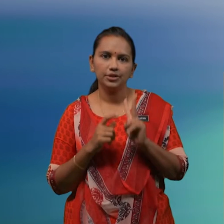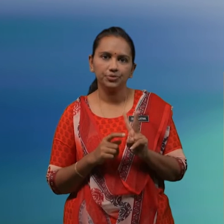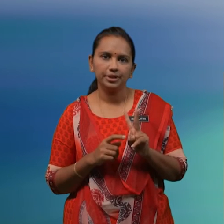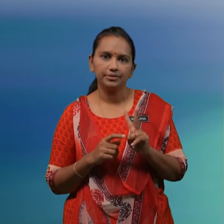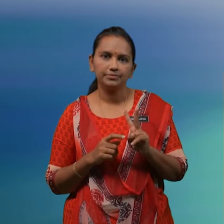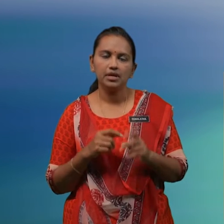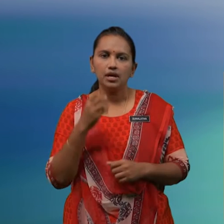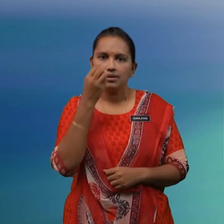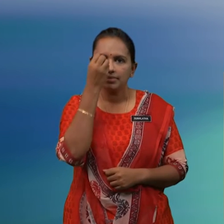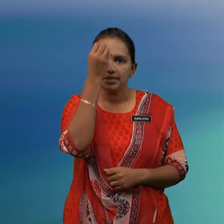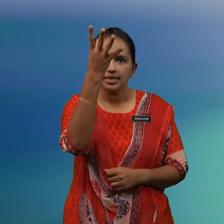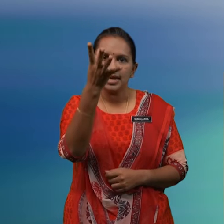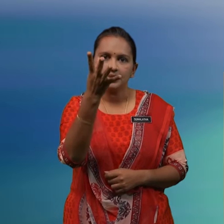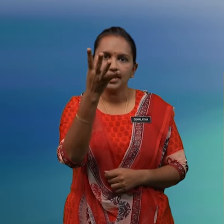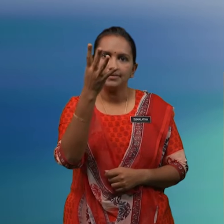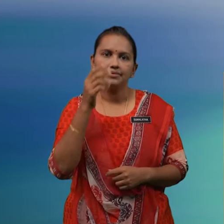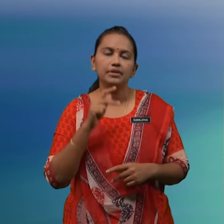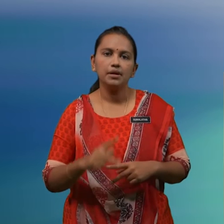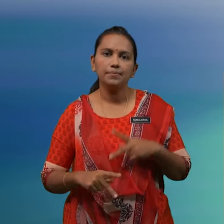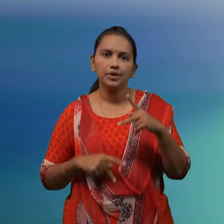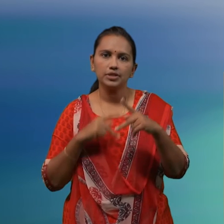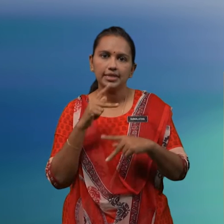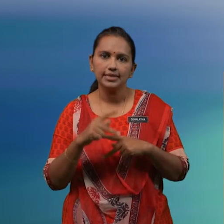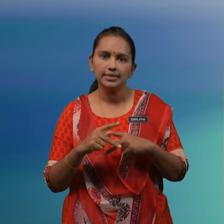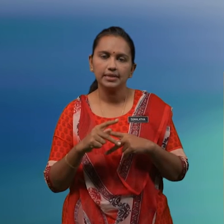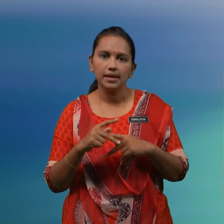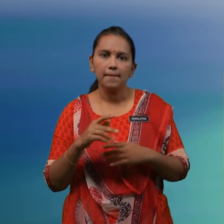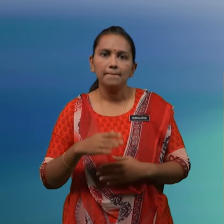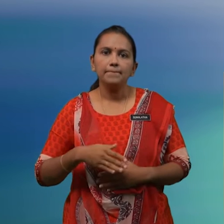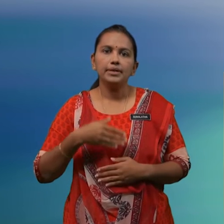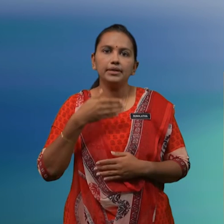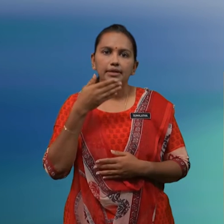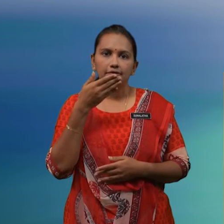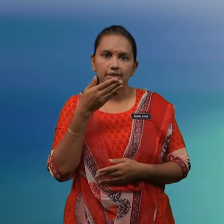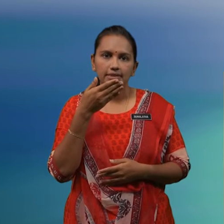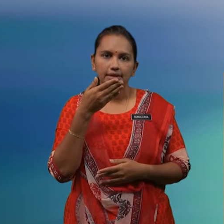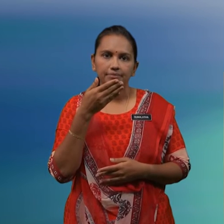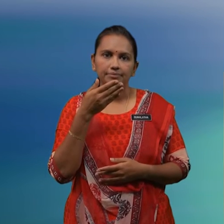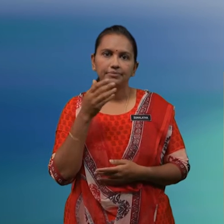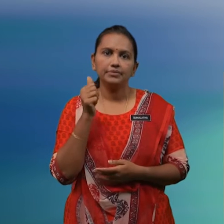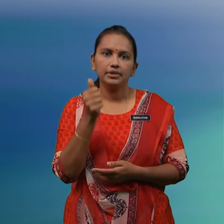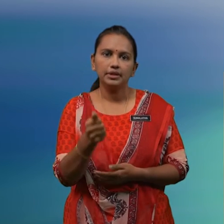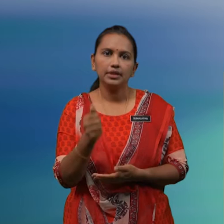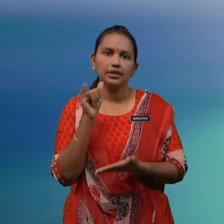2. Menjelaskan proses pernafasan,